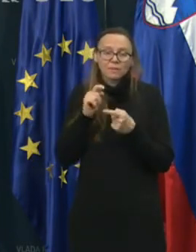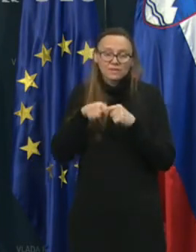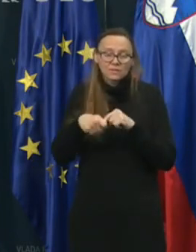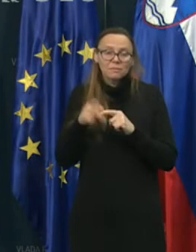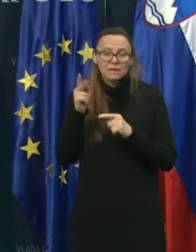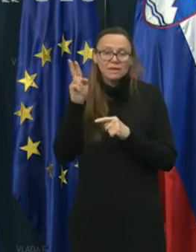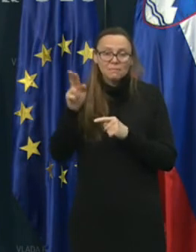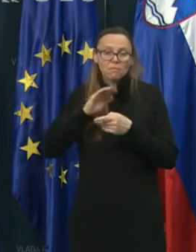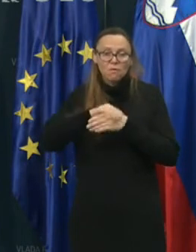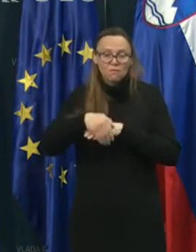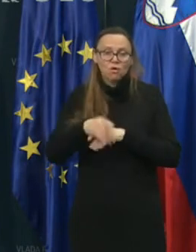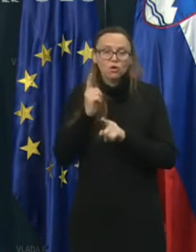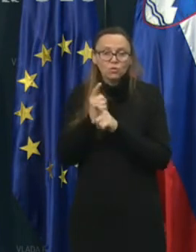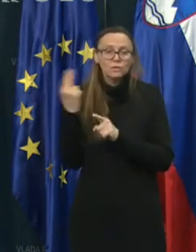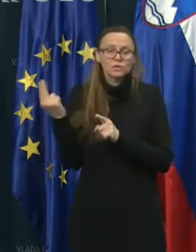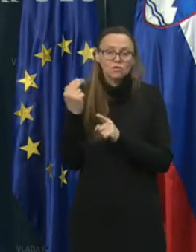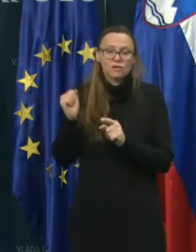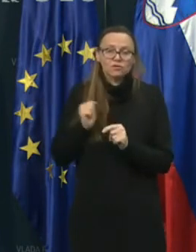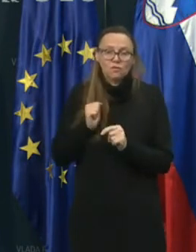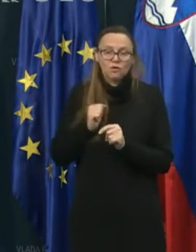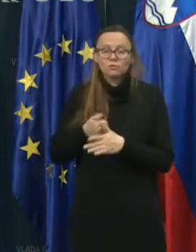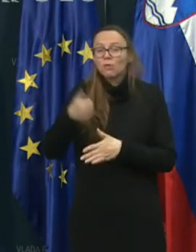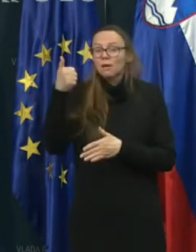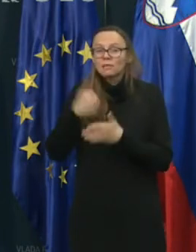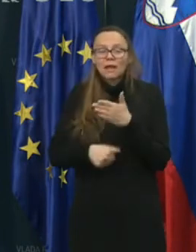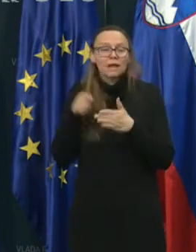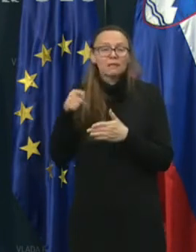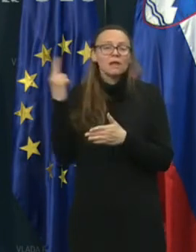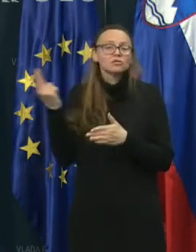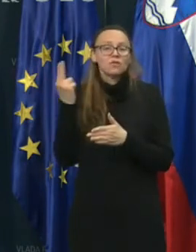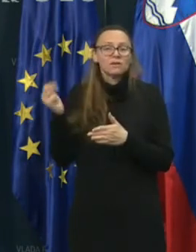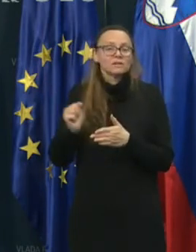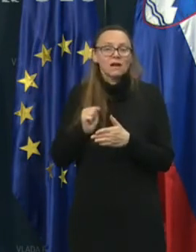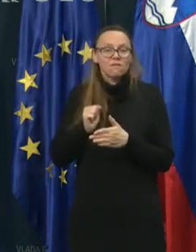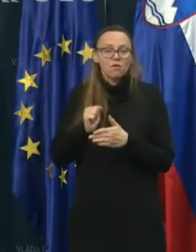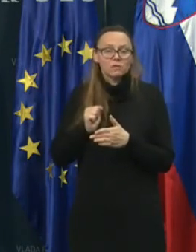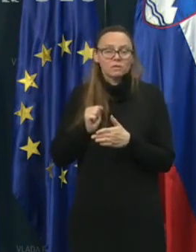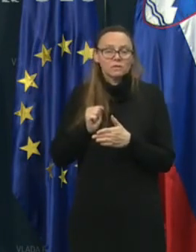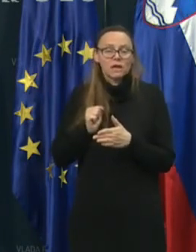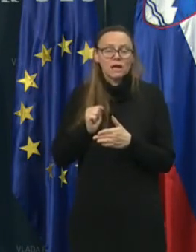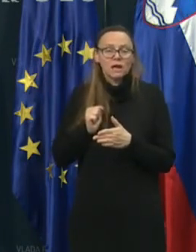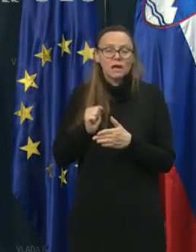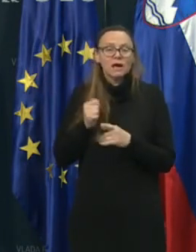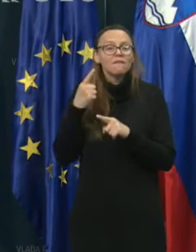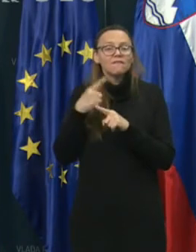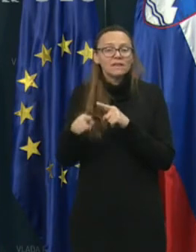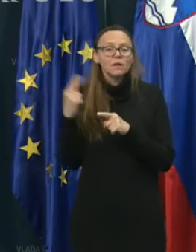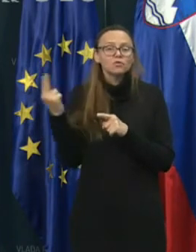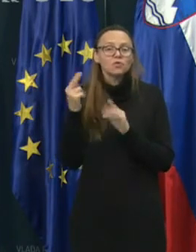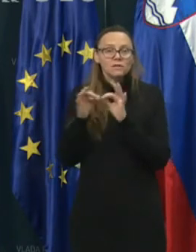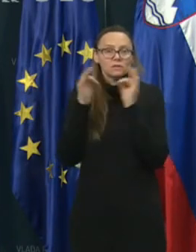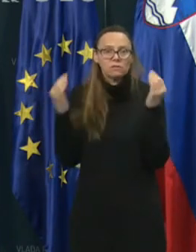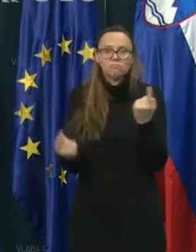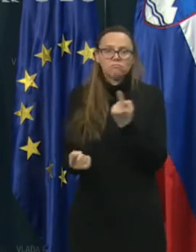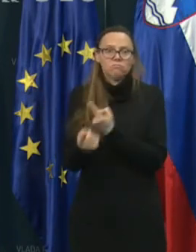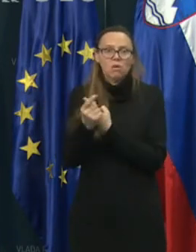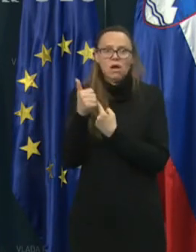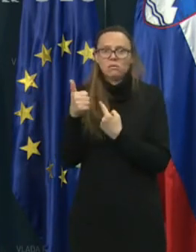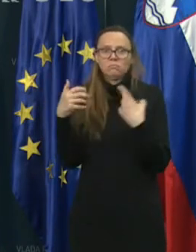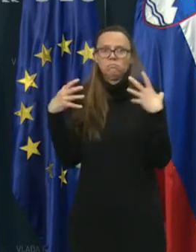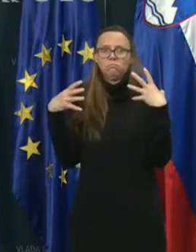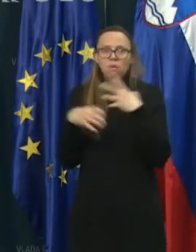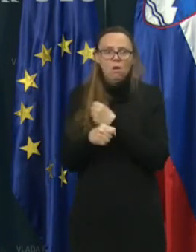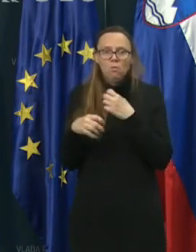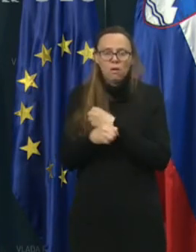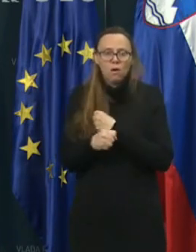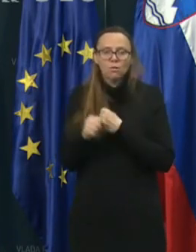za Slovensko vojsko, pa je nenadoma ta Slovenska vojska v delu slovenske javnosti postala nek bav, ki